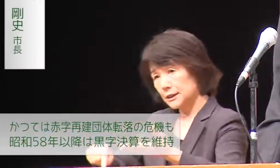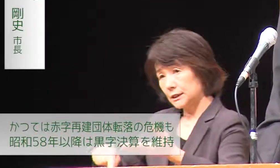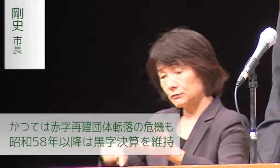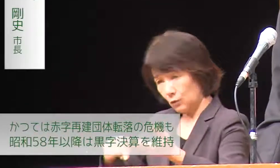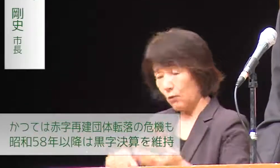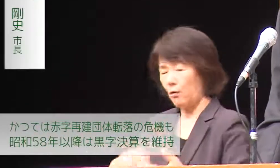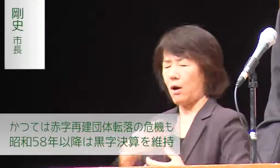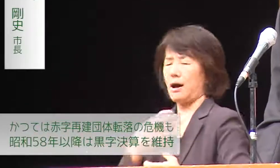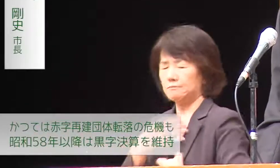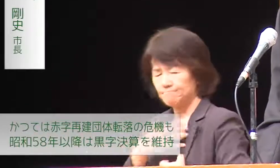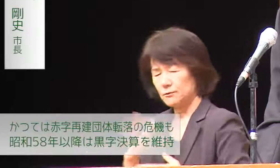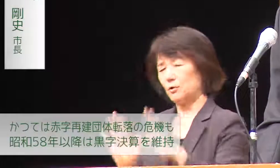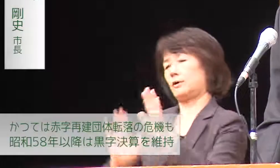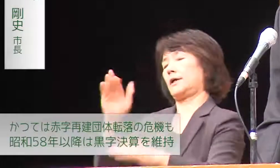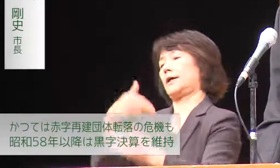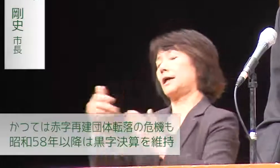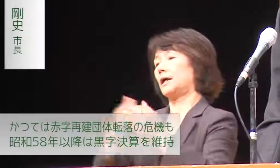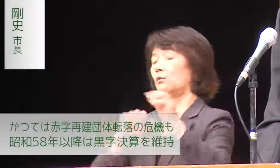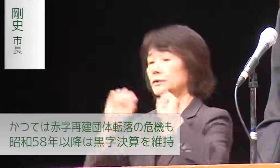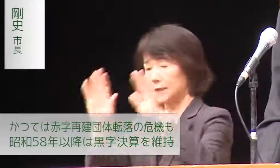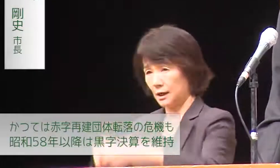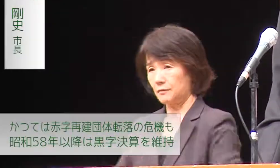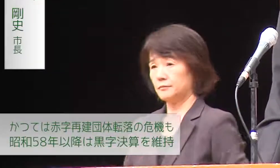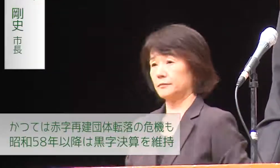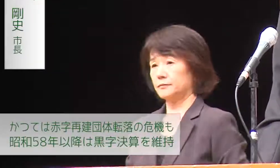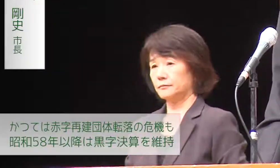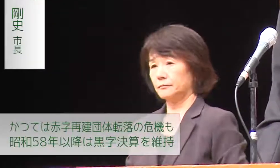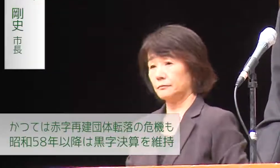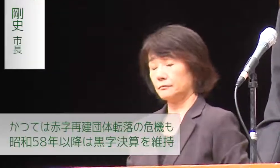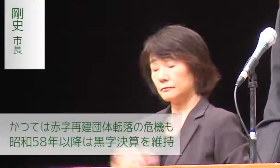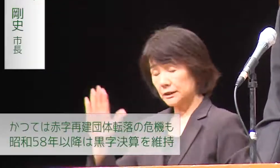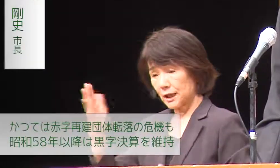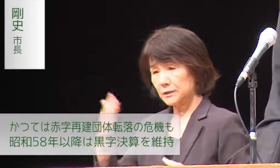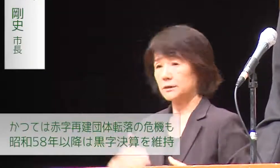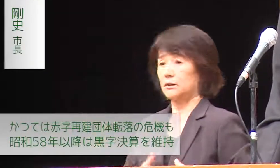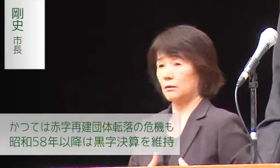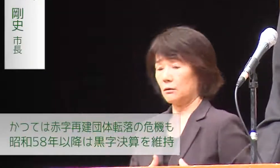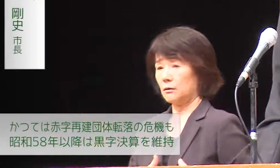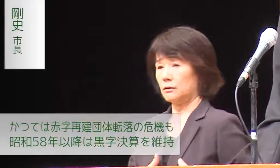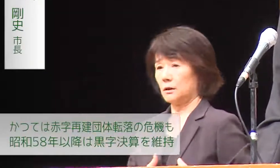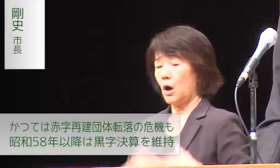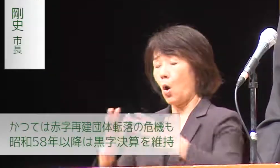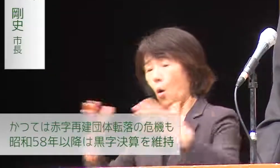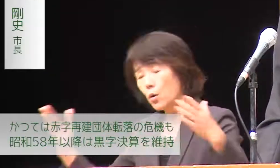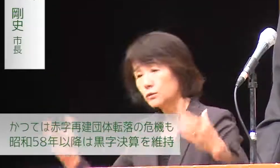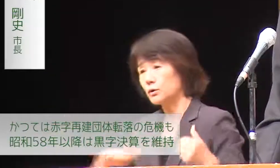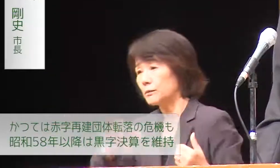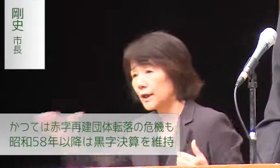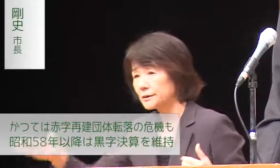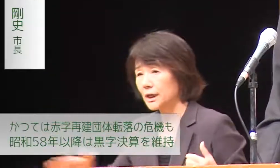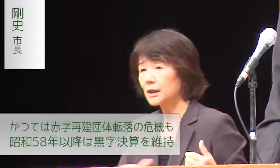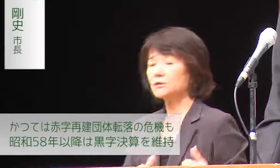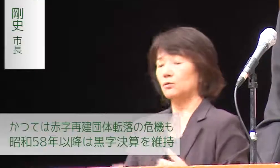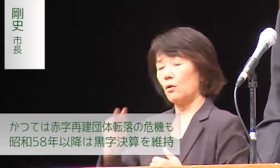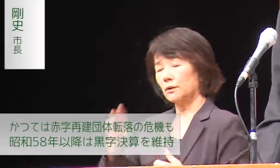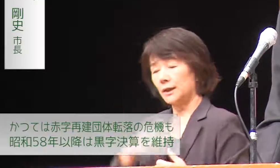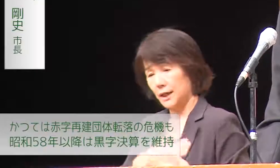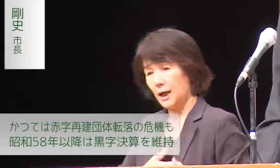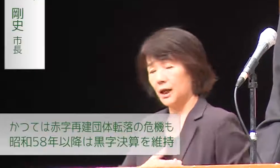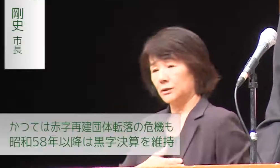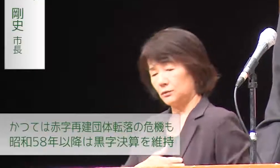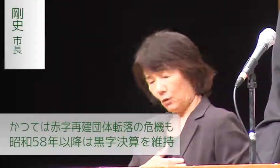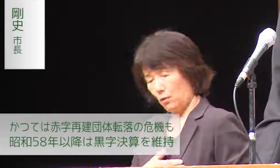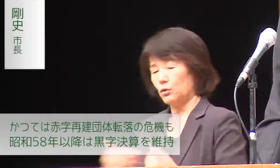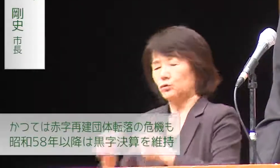の危機をも経験をいたしました。しかしながら多くの方々の総意と並々なら